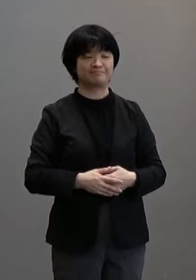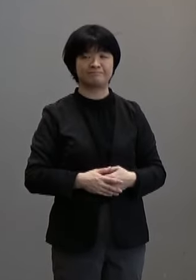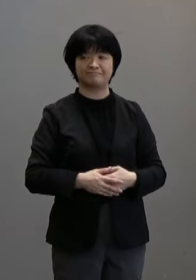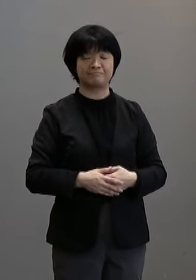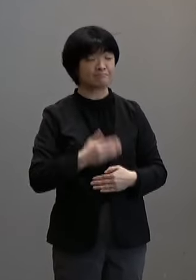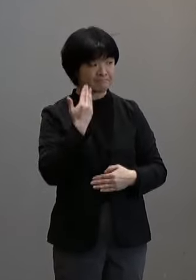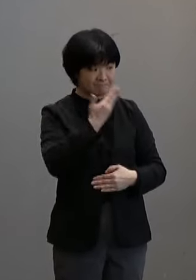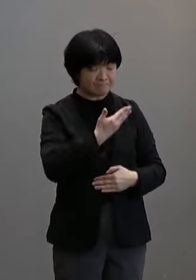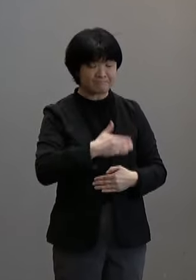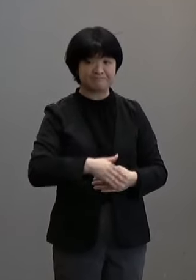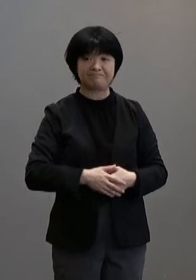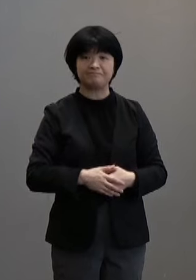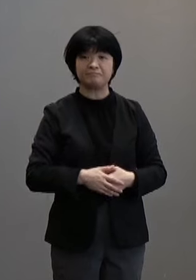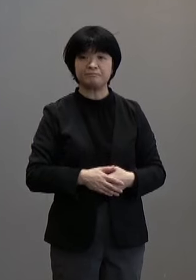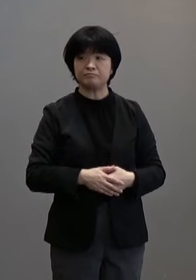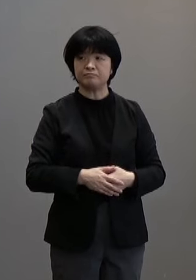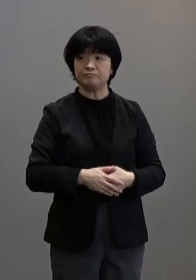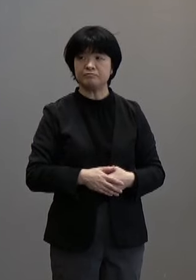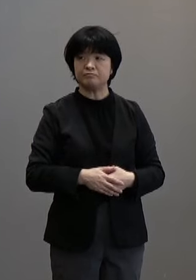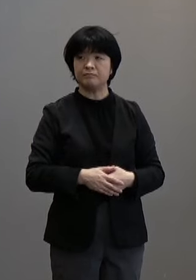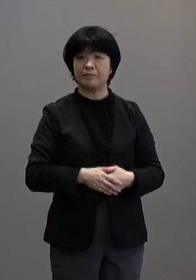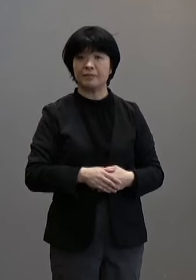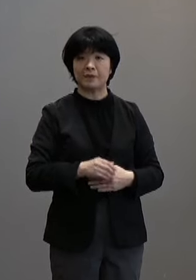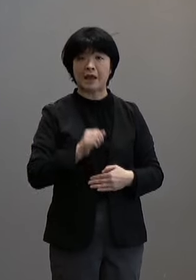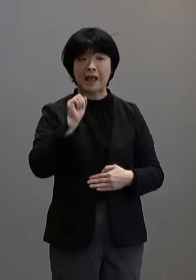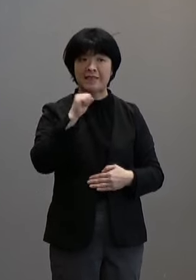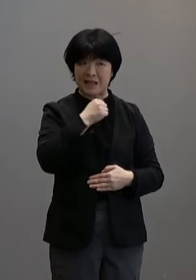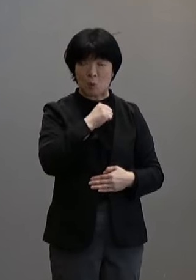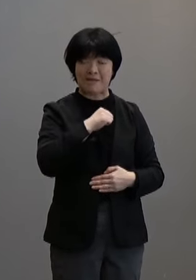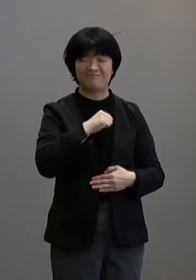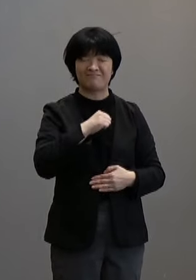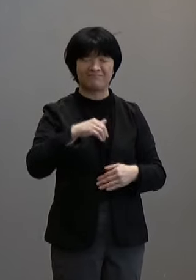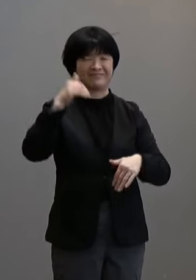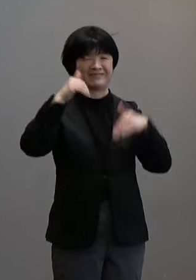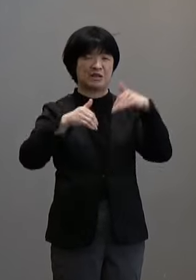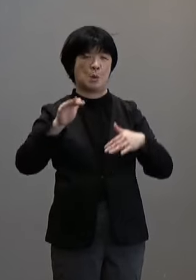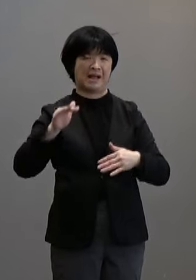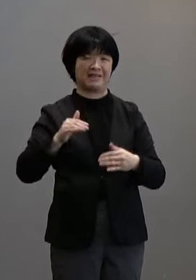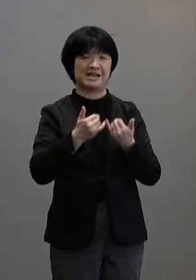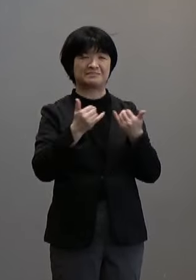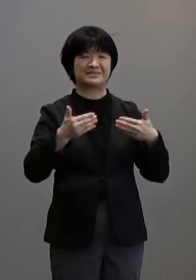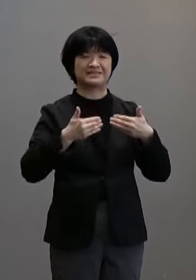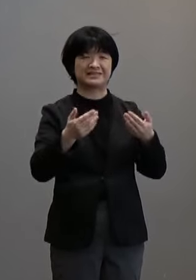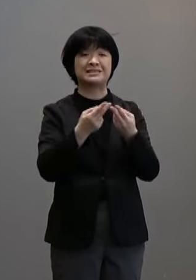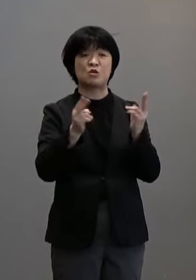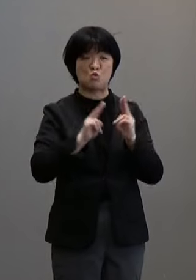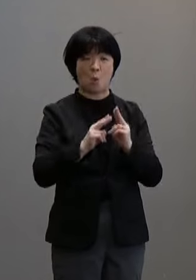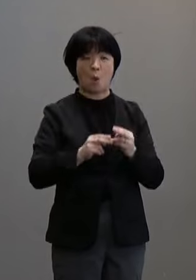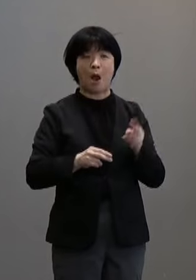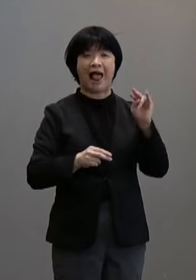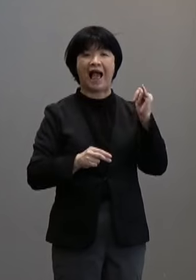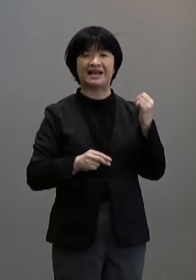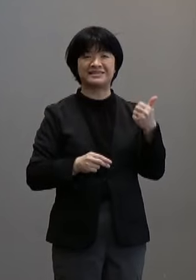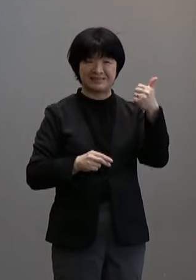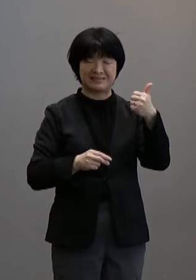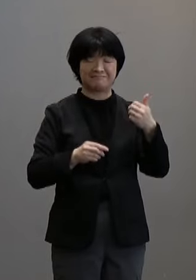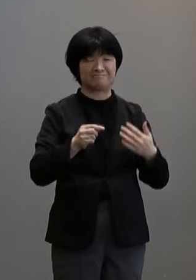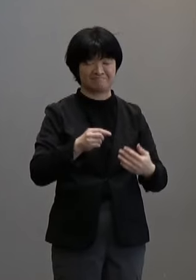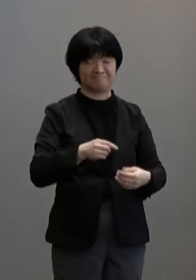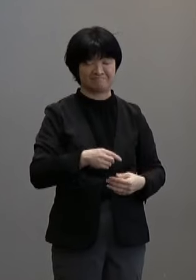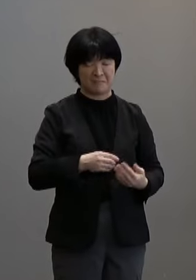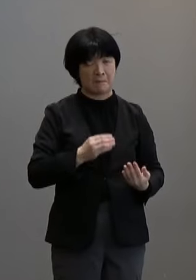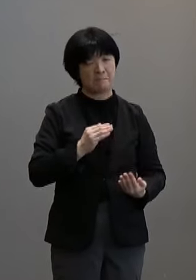もう一点なんですけども、今月13日に台湾の総統選がありました。 はい、 民進党の財政徳氏が勝利してですね、はい、台湾では3